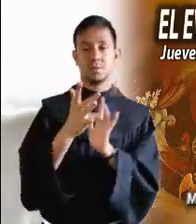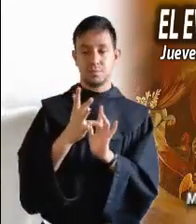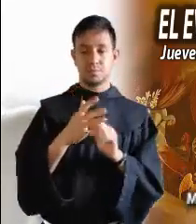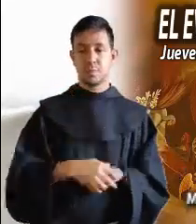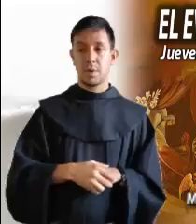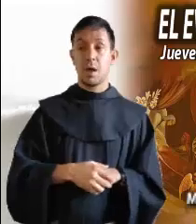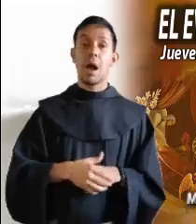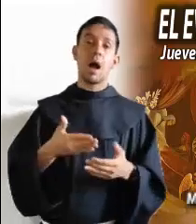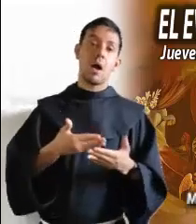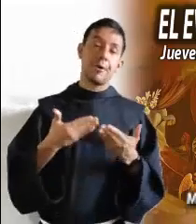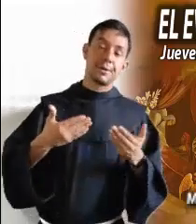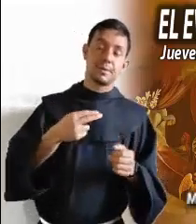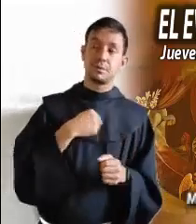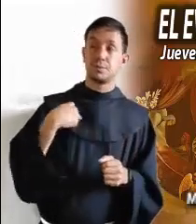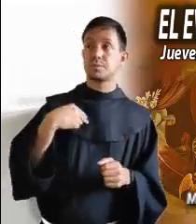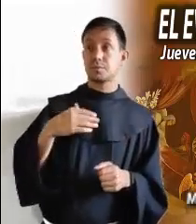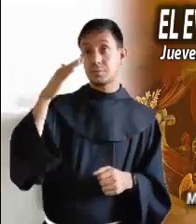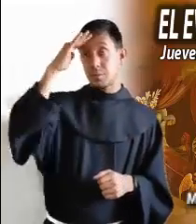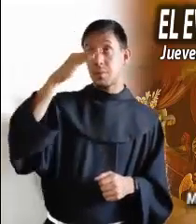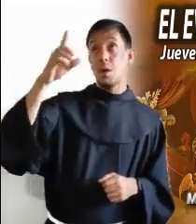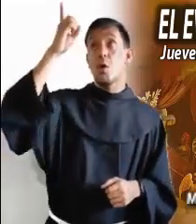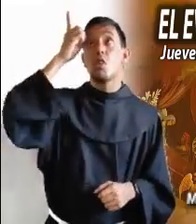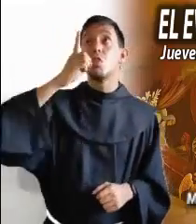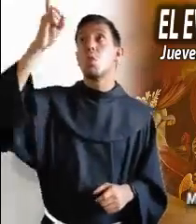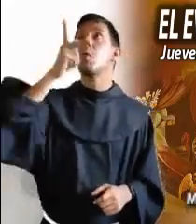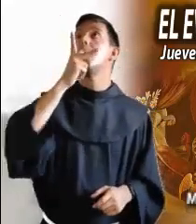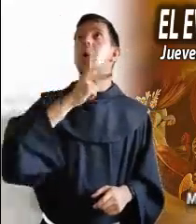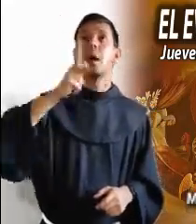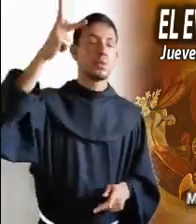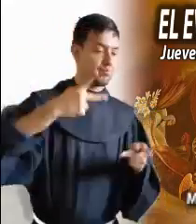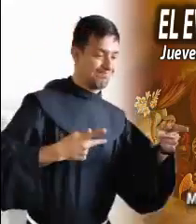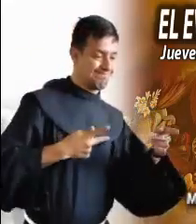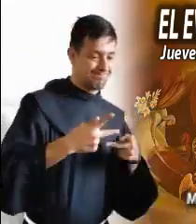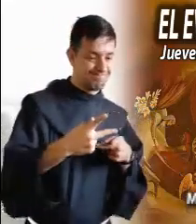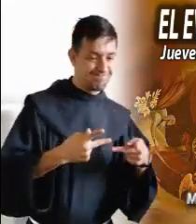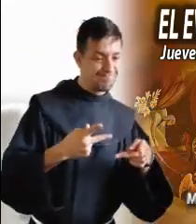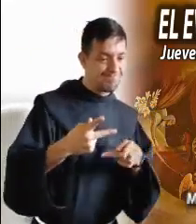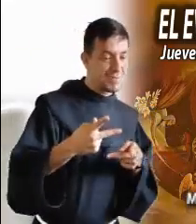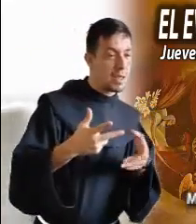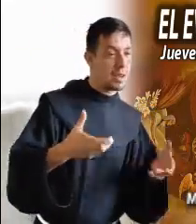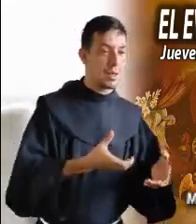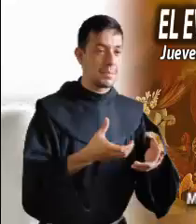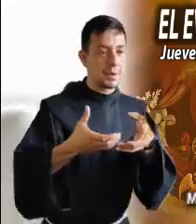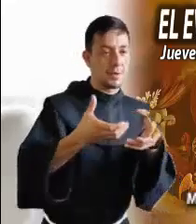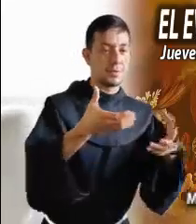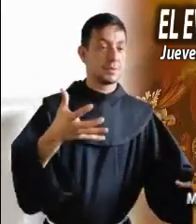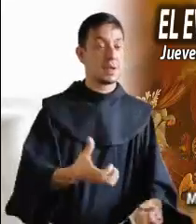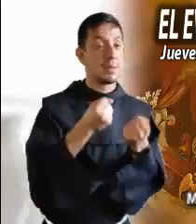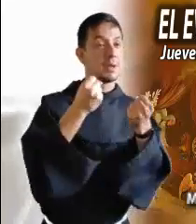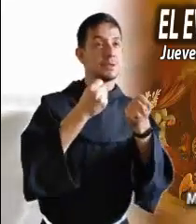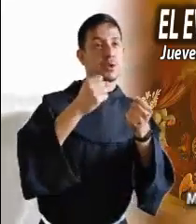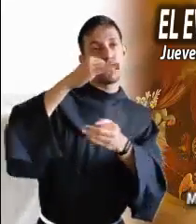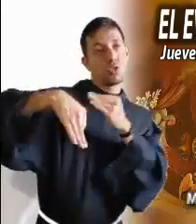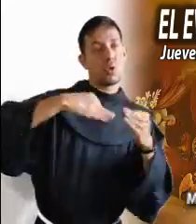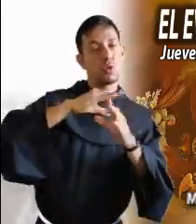encontramos cómo Dios Padre va preparando la venida del Salvador al mundo. Al alabar a María